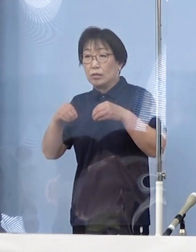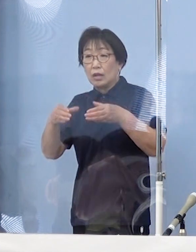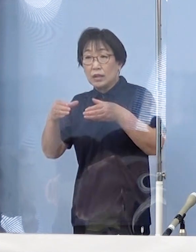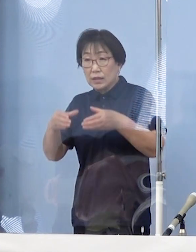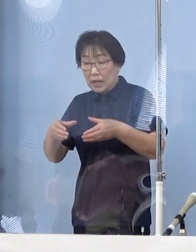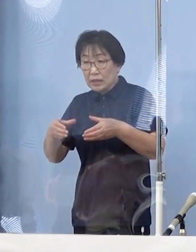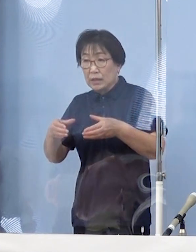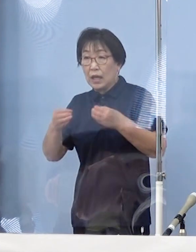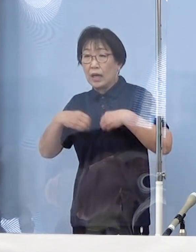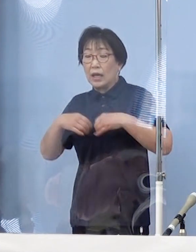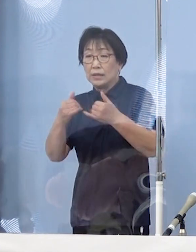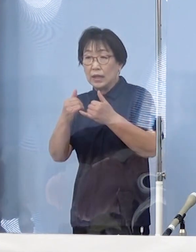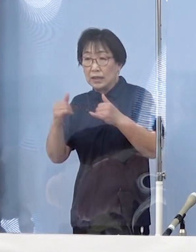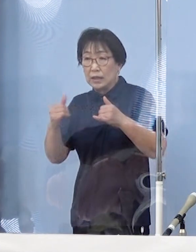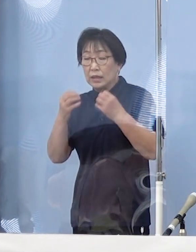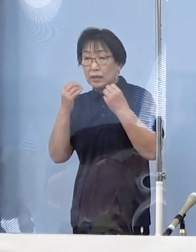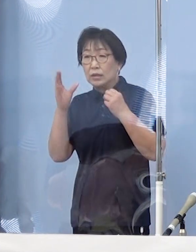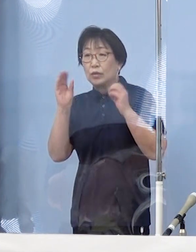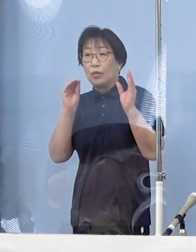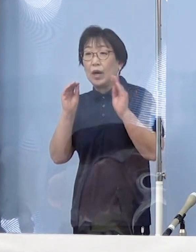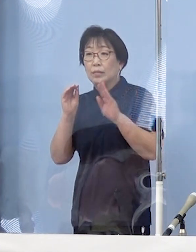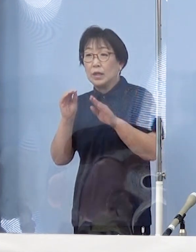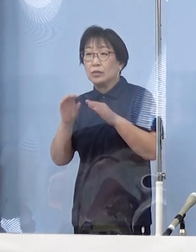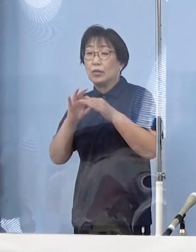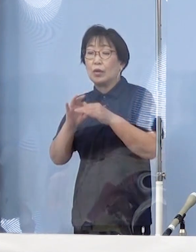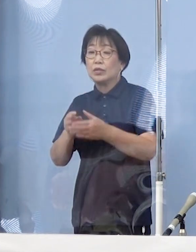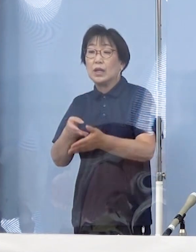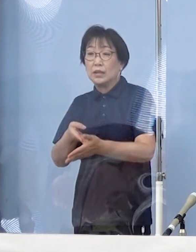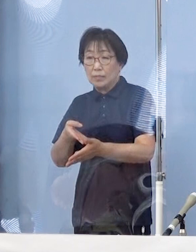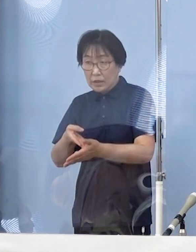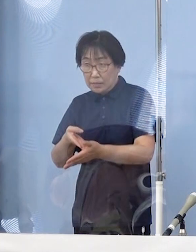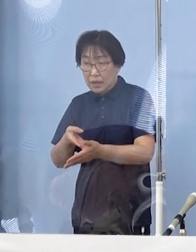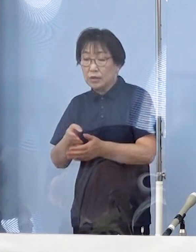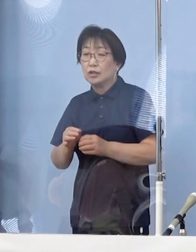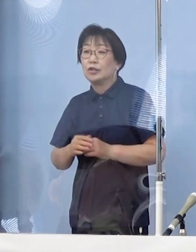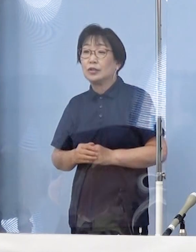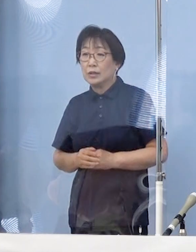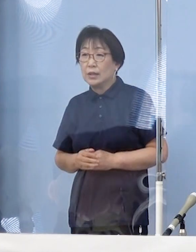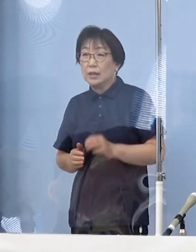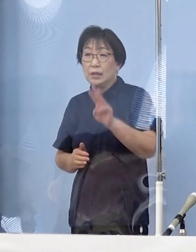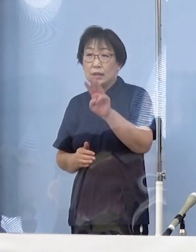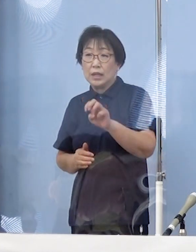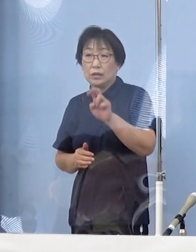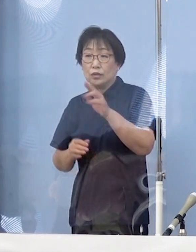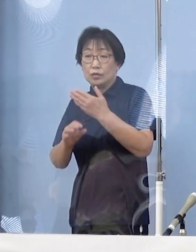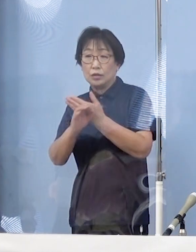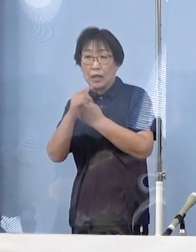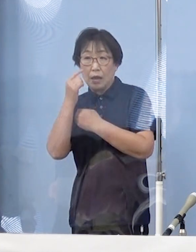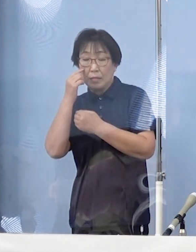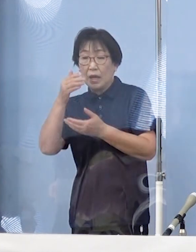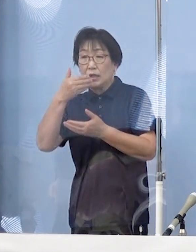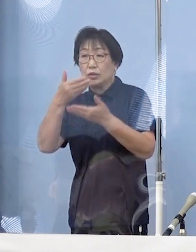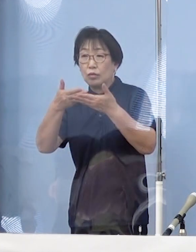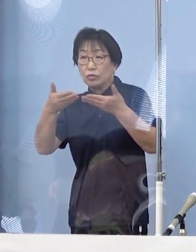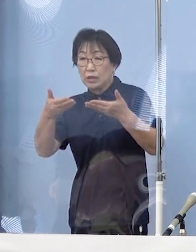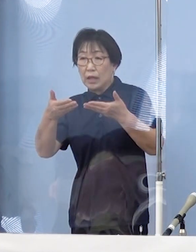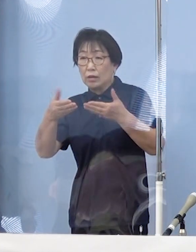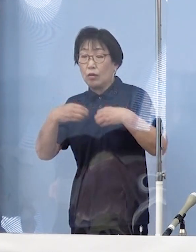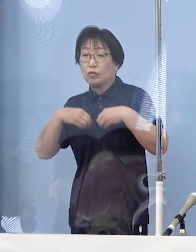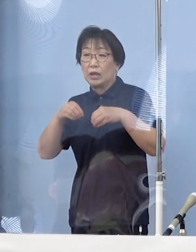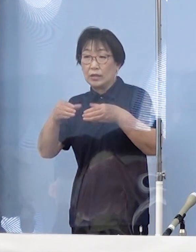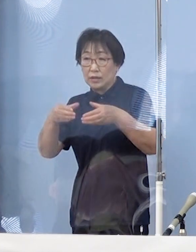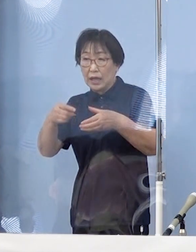感染者に動きがありましたのでご説明いたします。まず32例目の飲食店クラスターについてでござい